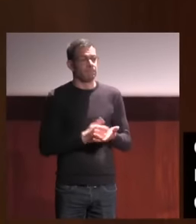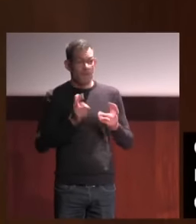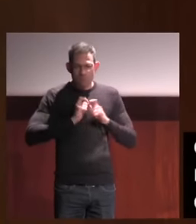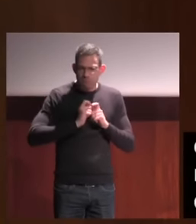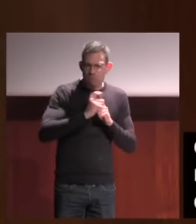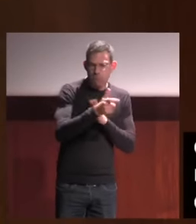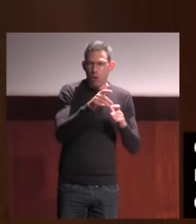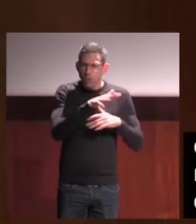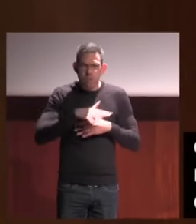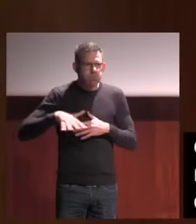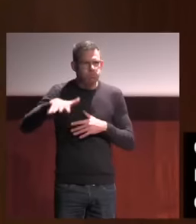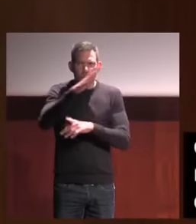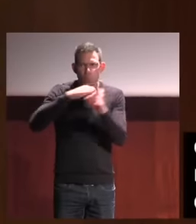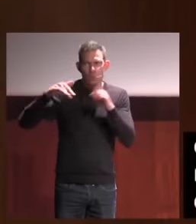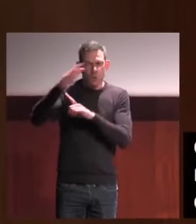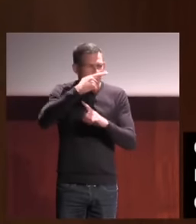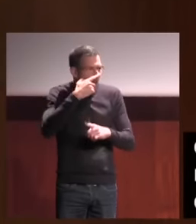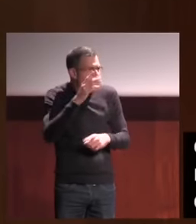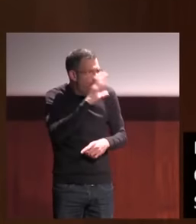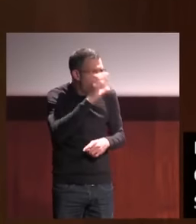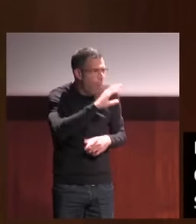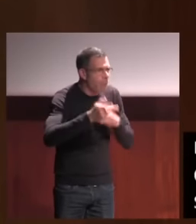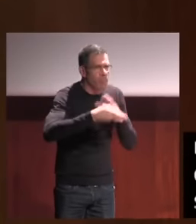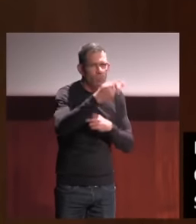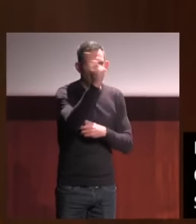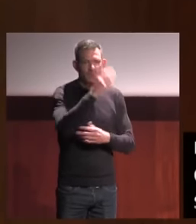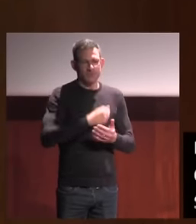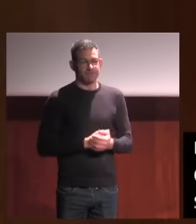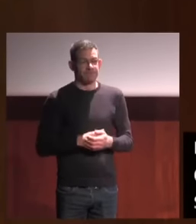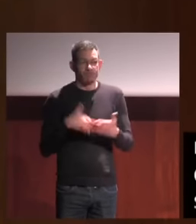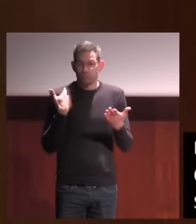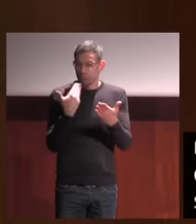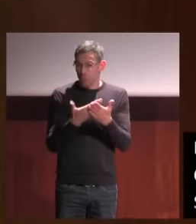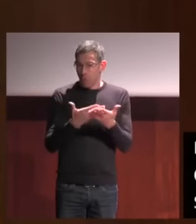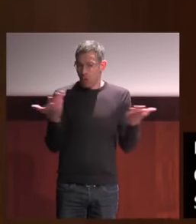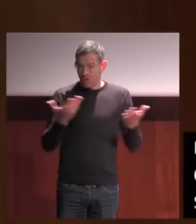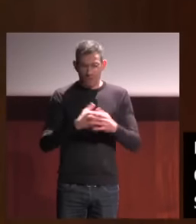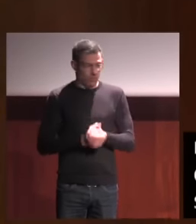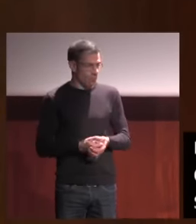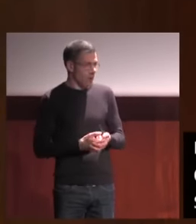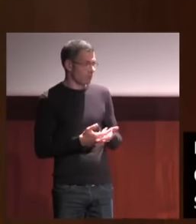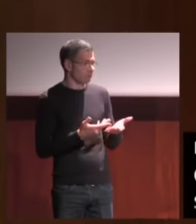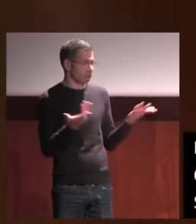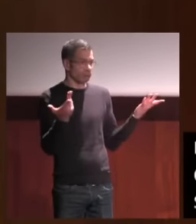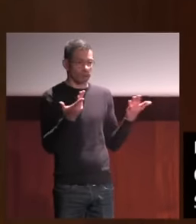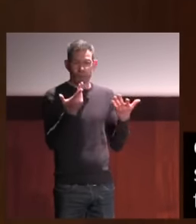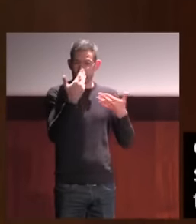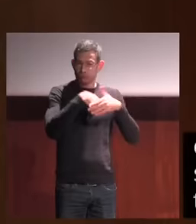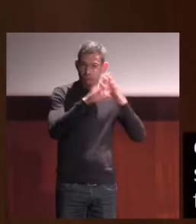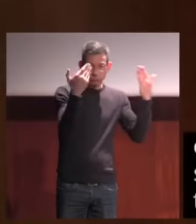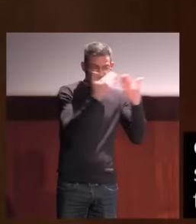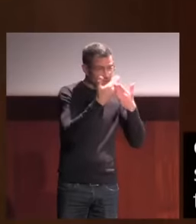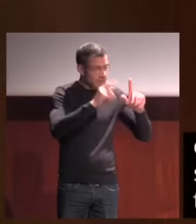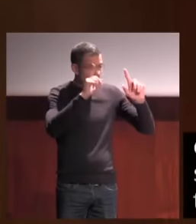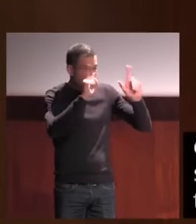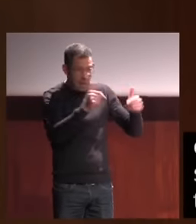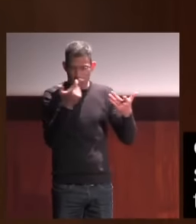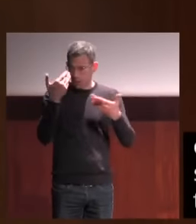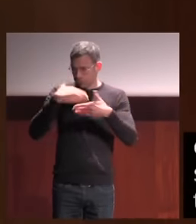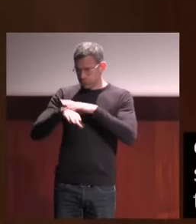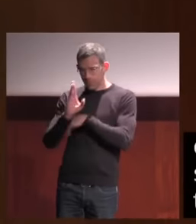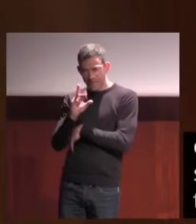intérêt grandissant dans notre société. En témoignent des apparitions de plus en plus fréquentes au cinéma, dans la bande